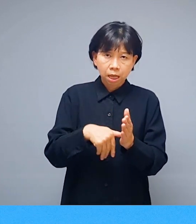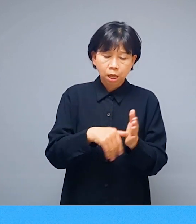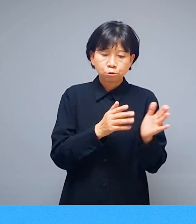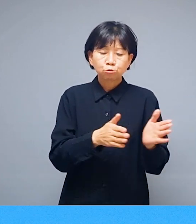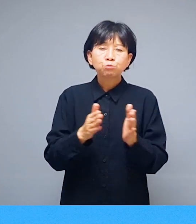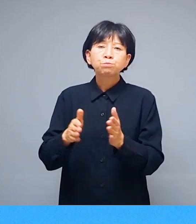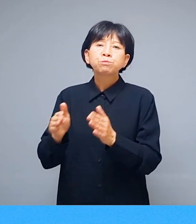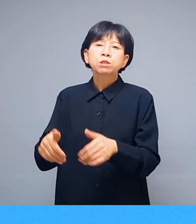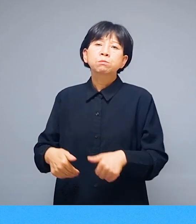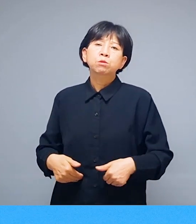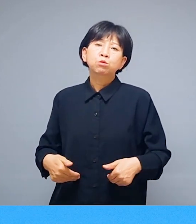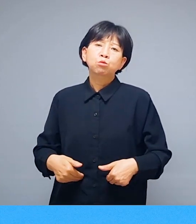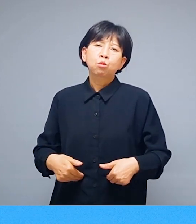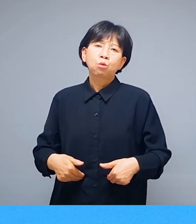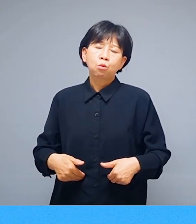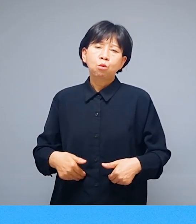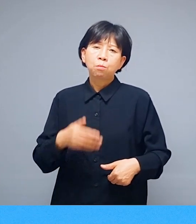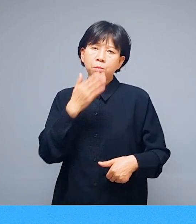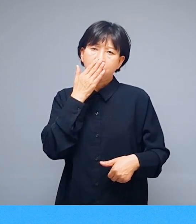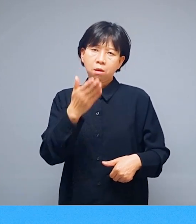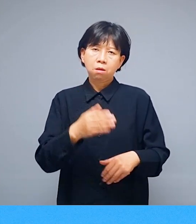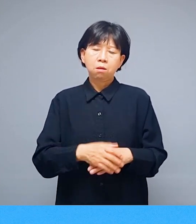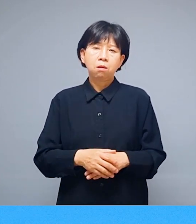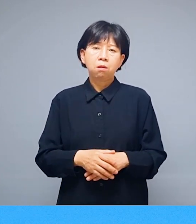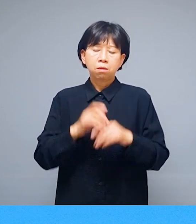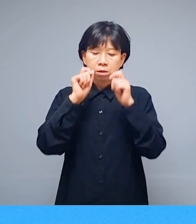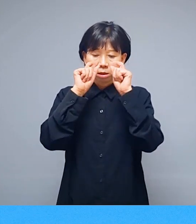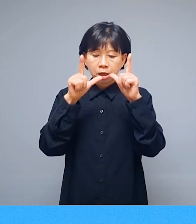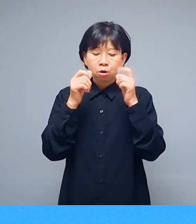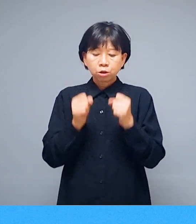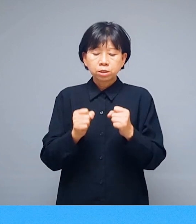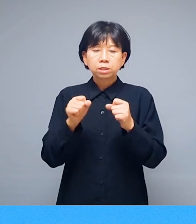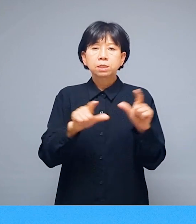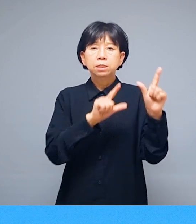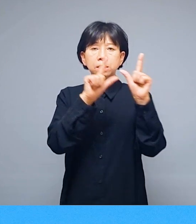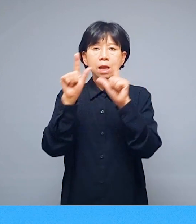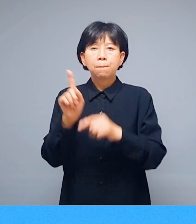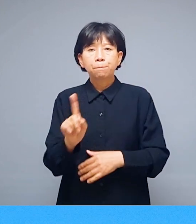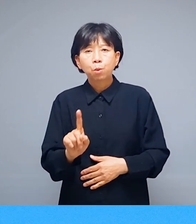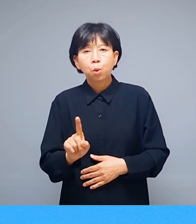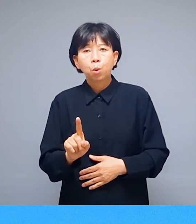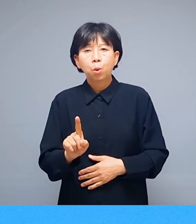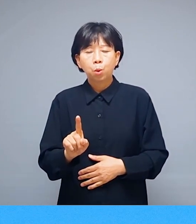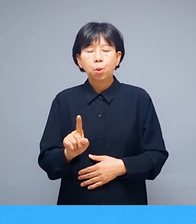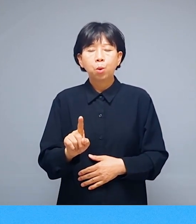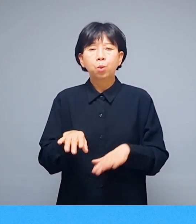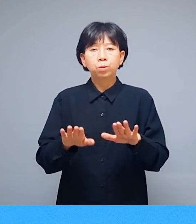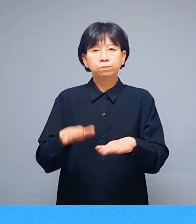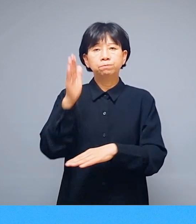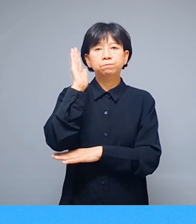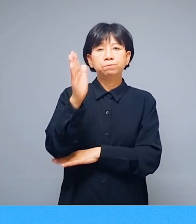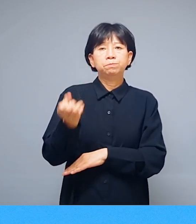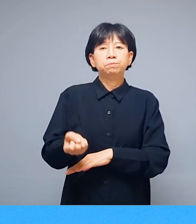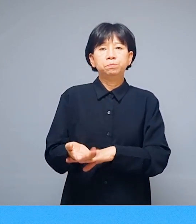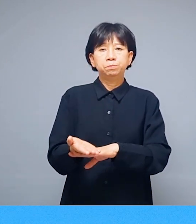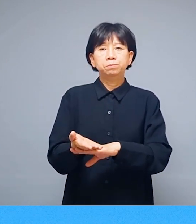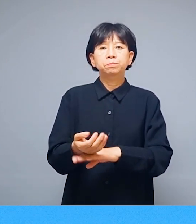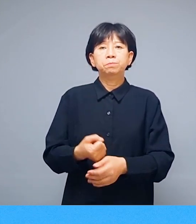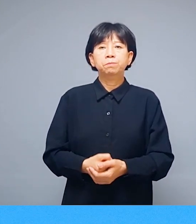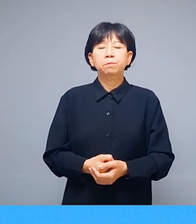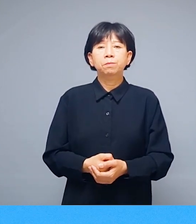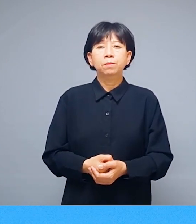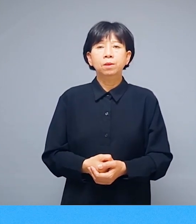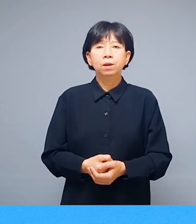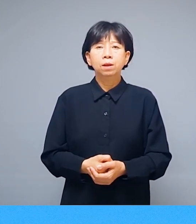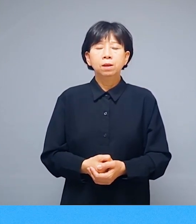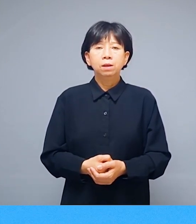깨어있으라는 말입니다. 이 시간 주님이 원하시는 깨어있는 삶이 무엇인지 함께 살펴보려고 합니다. 그래서